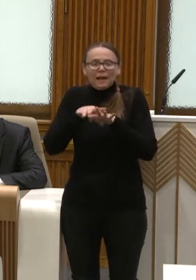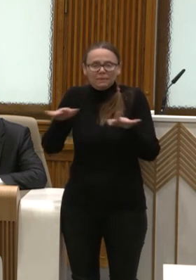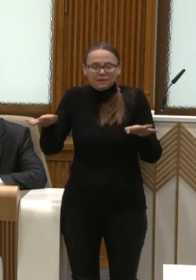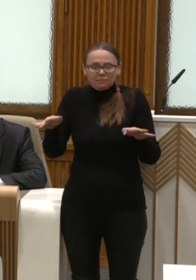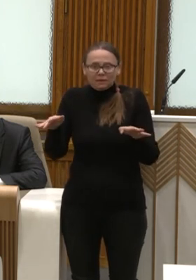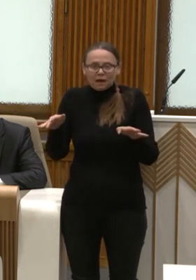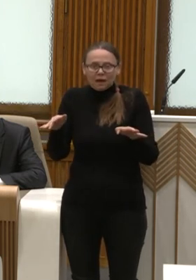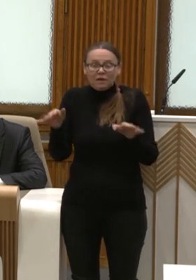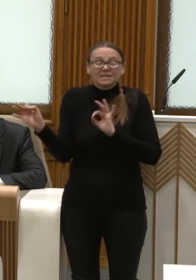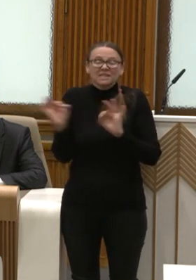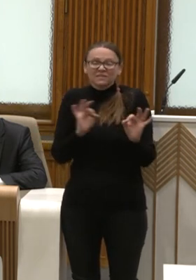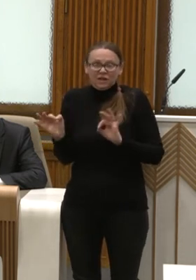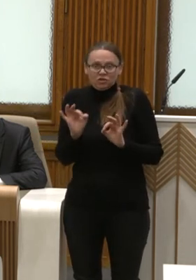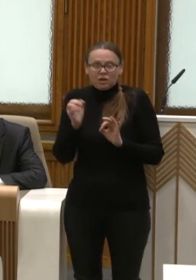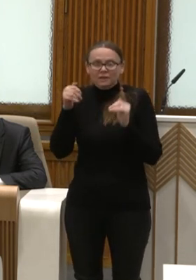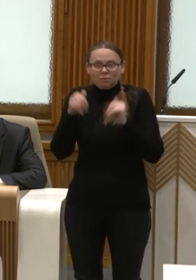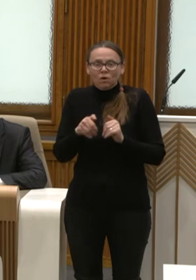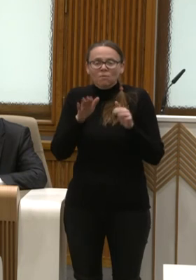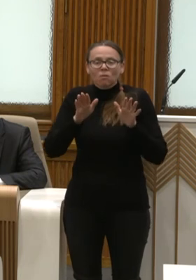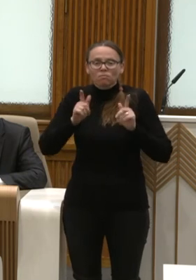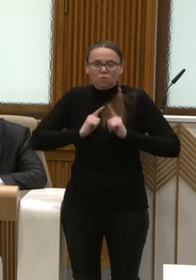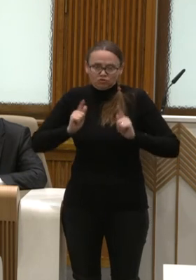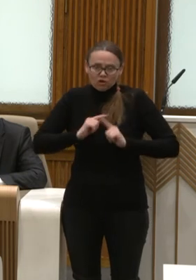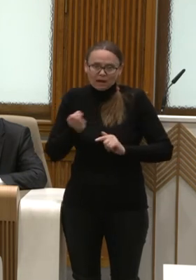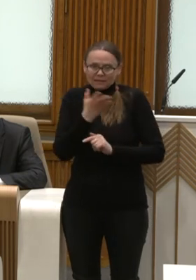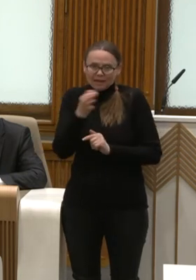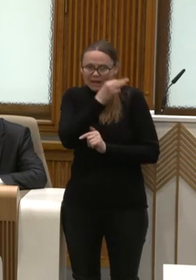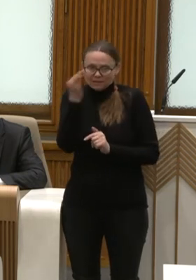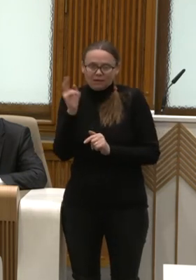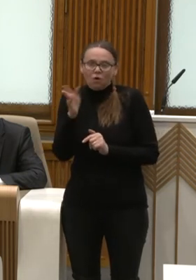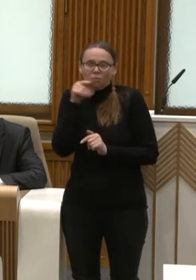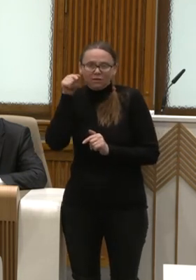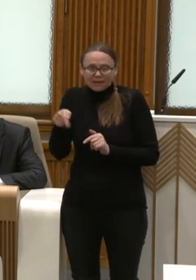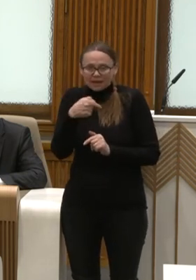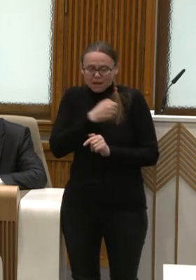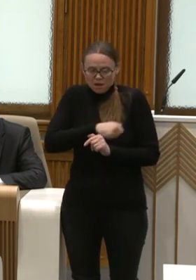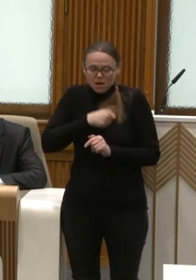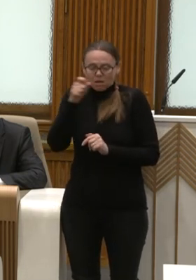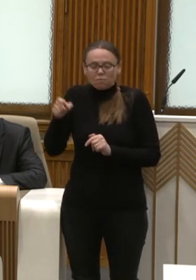še sveža, da moramo počakati verjetno nekaj dni, ko bo teh bolnikov, ki bodo